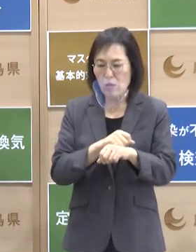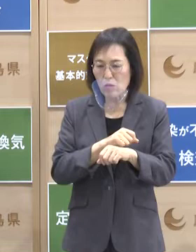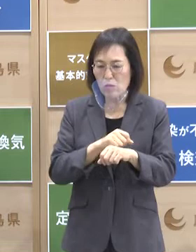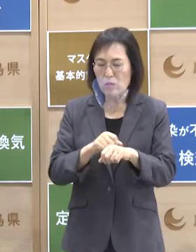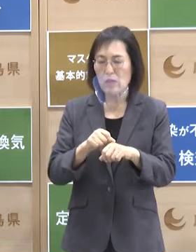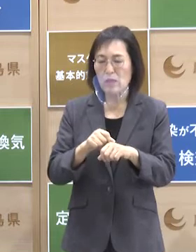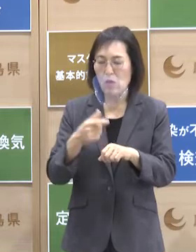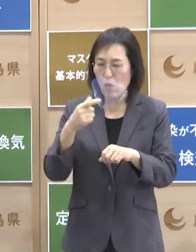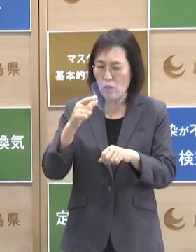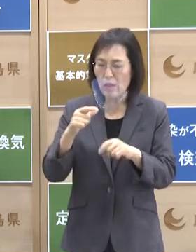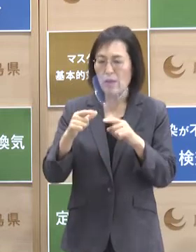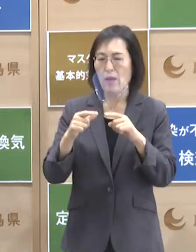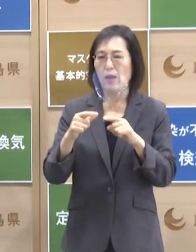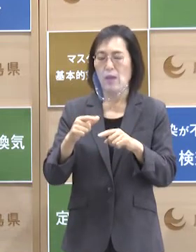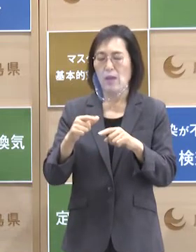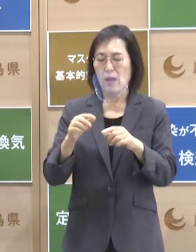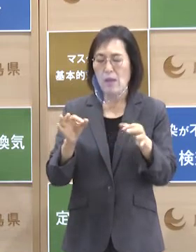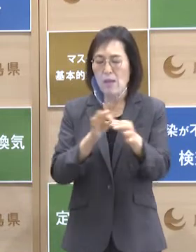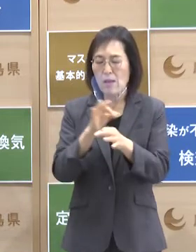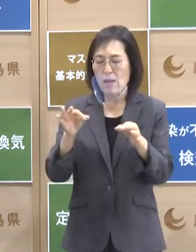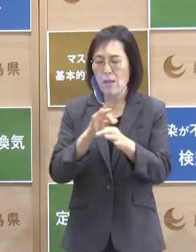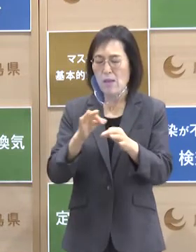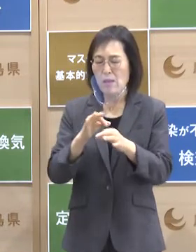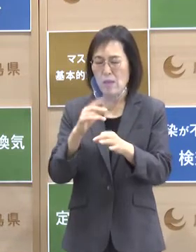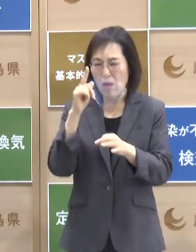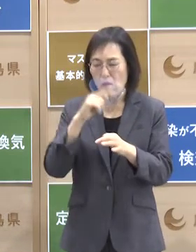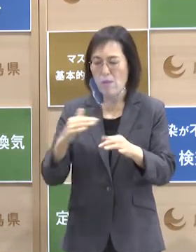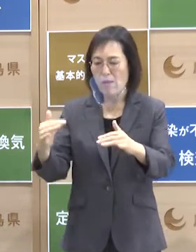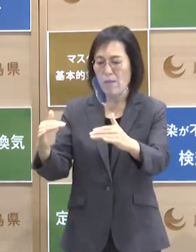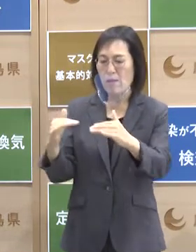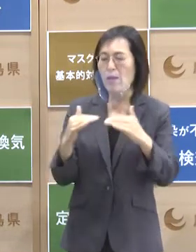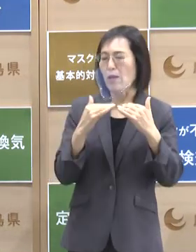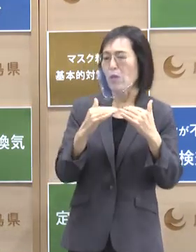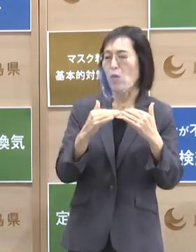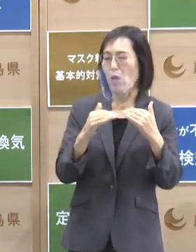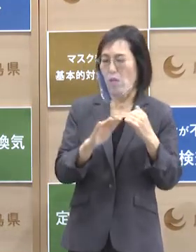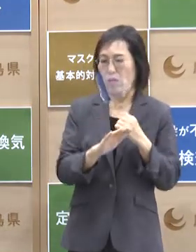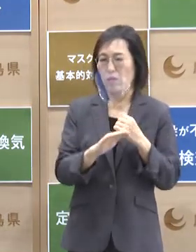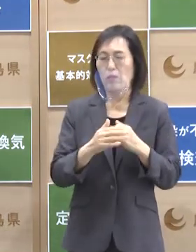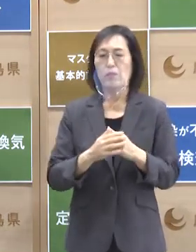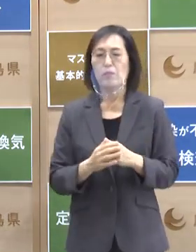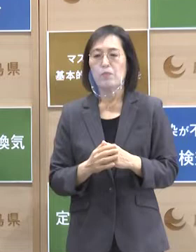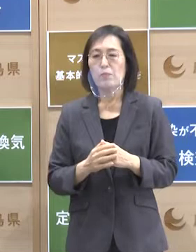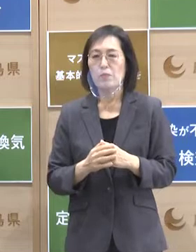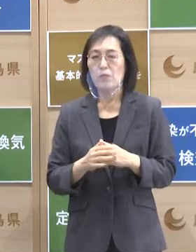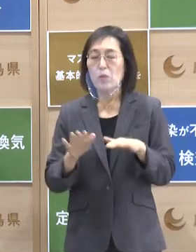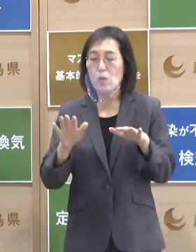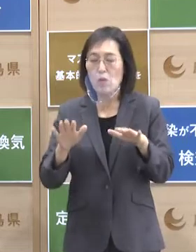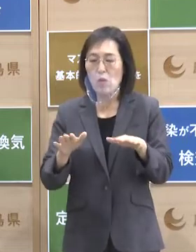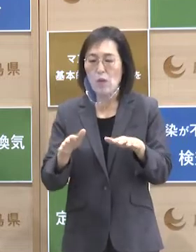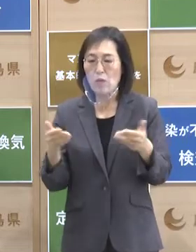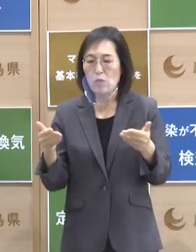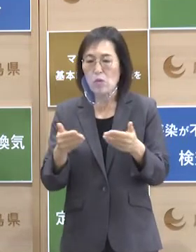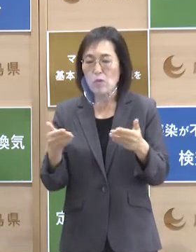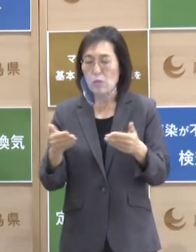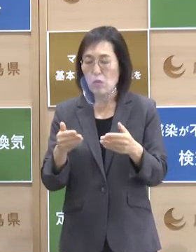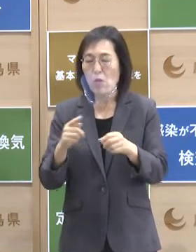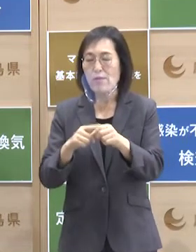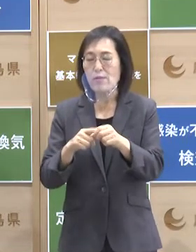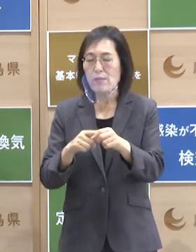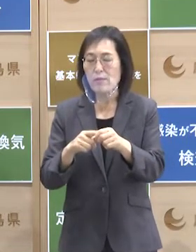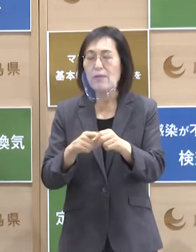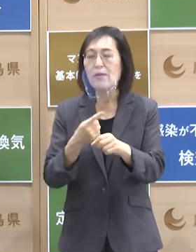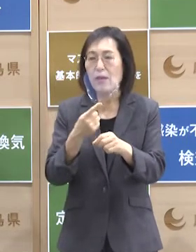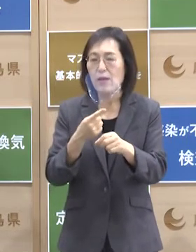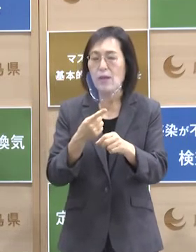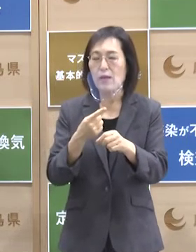きな影響を受けているというところがあります。これを機にですね、需要の非常に、減ってしま